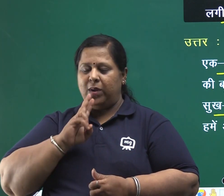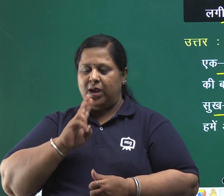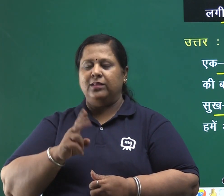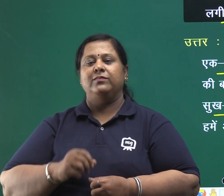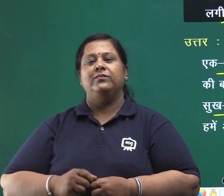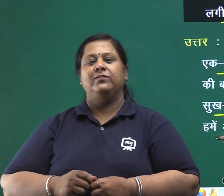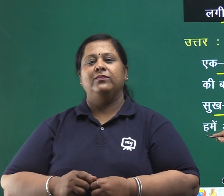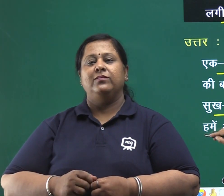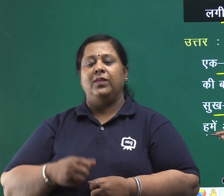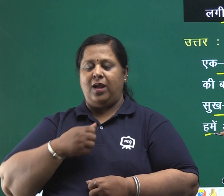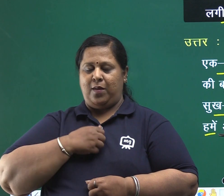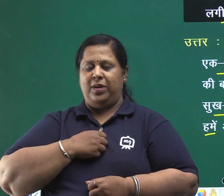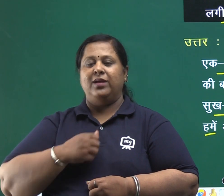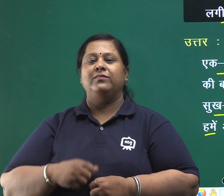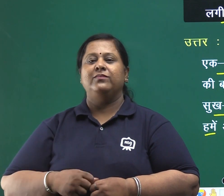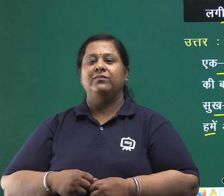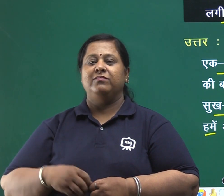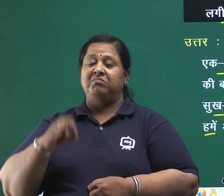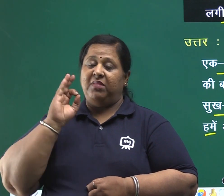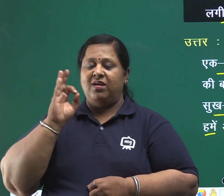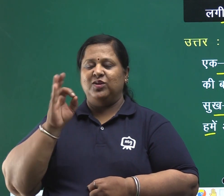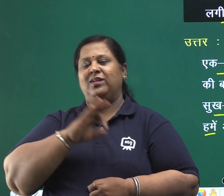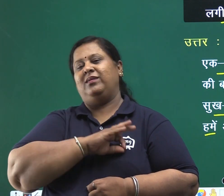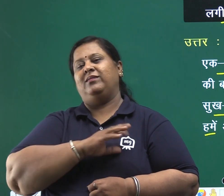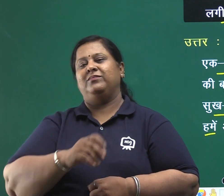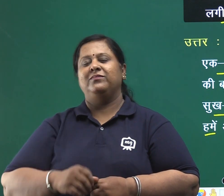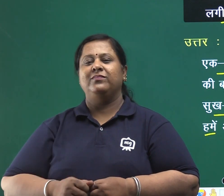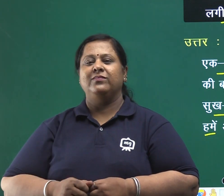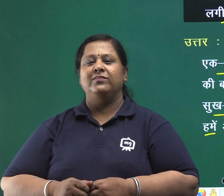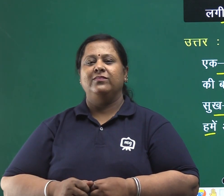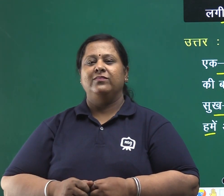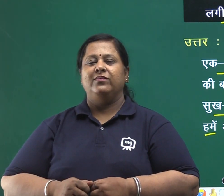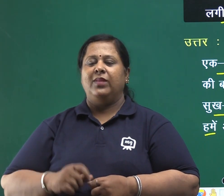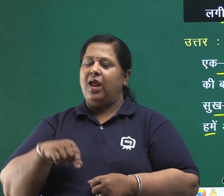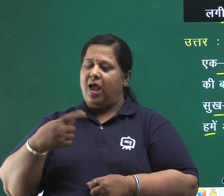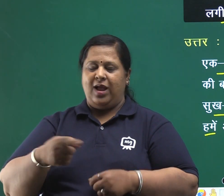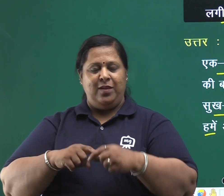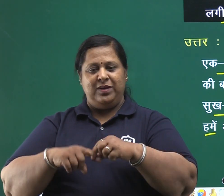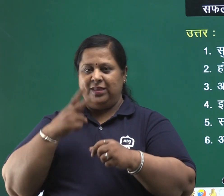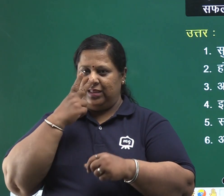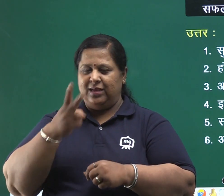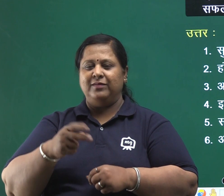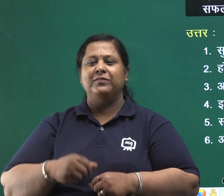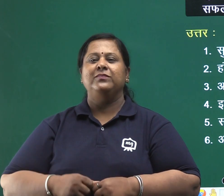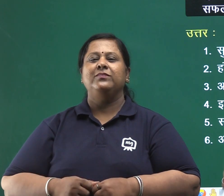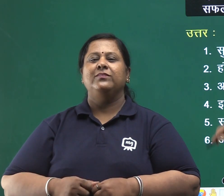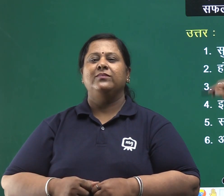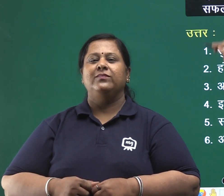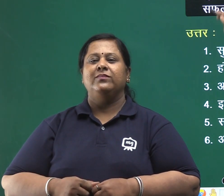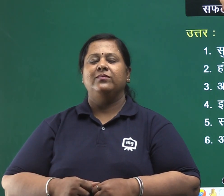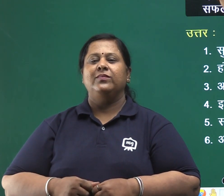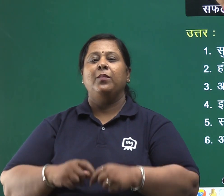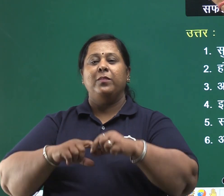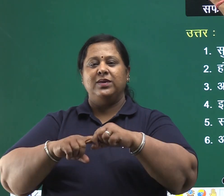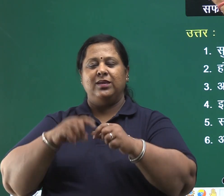बात हमें अच्छी लगी। आगे का प्रश्न देखते हैं। प्रश्न